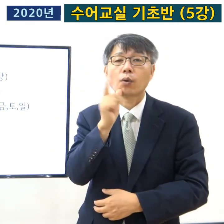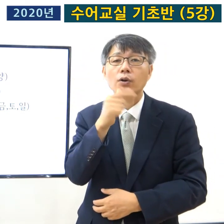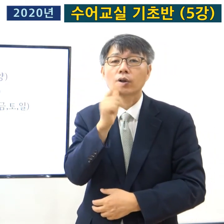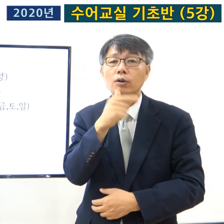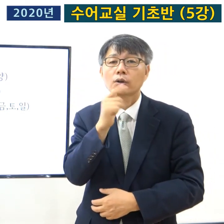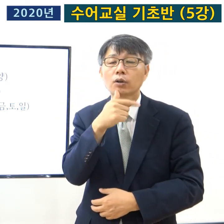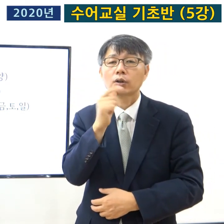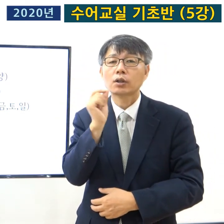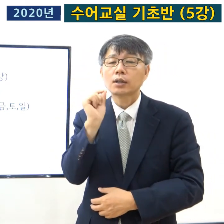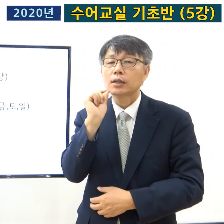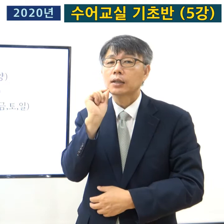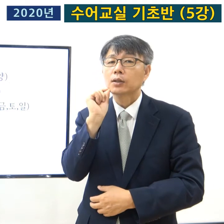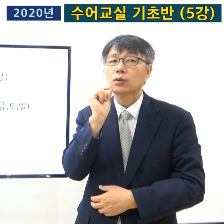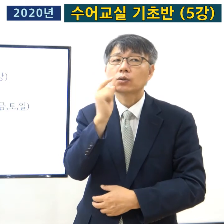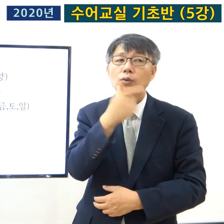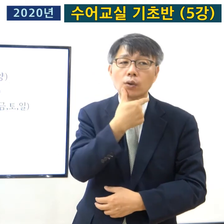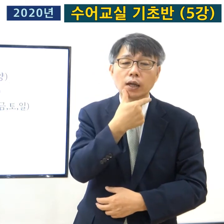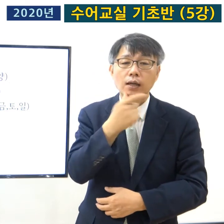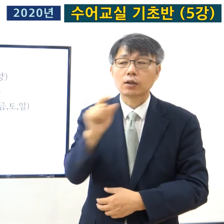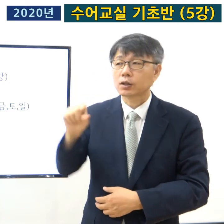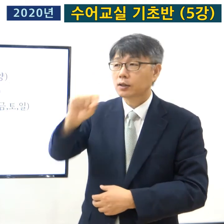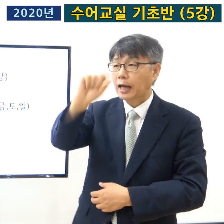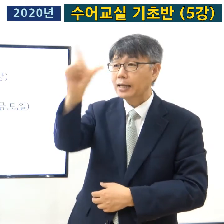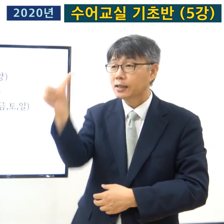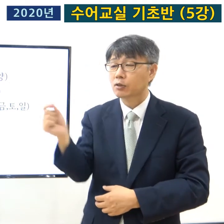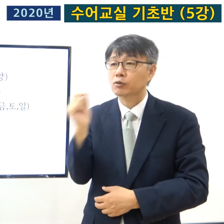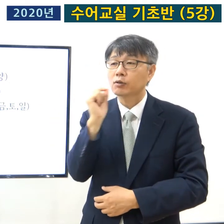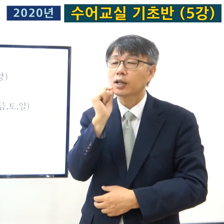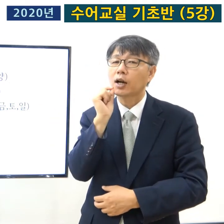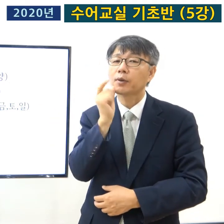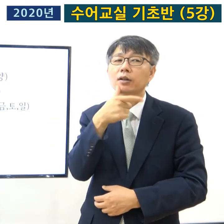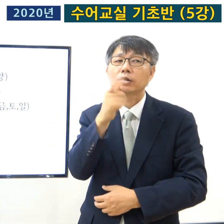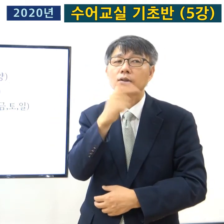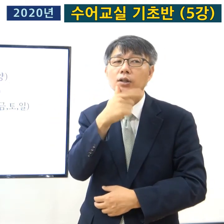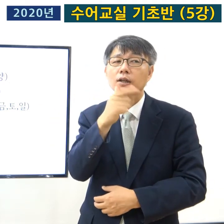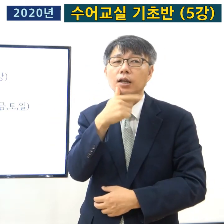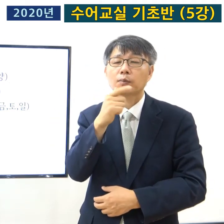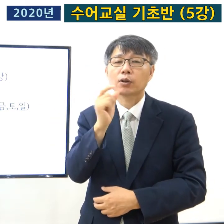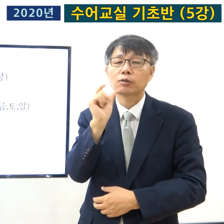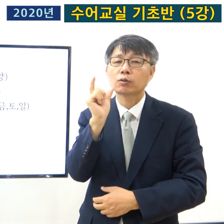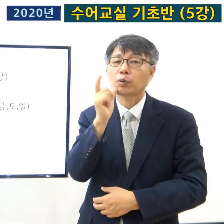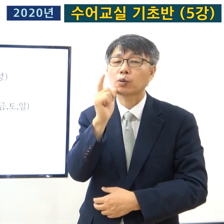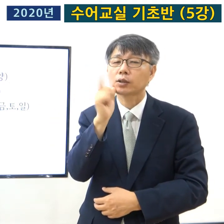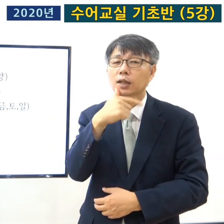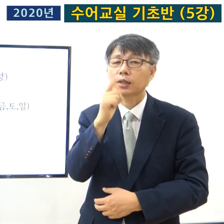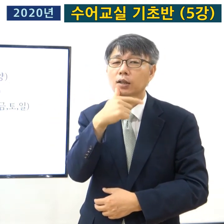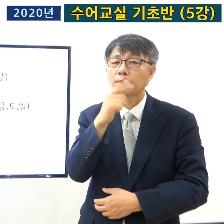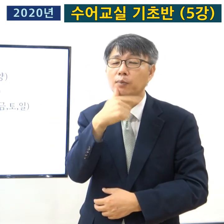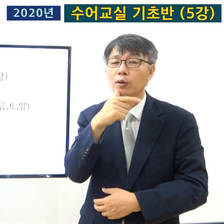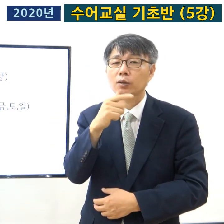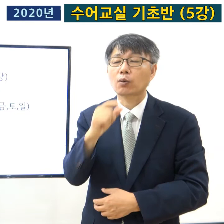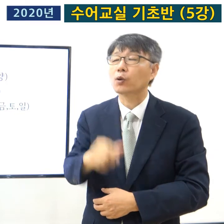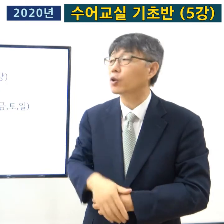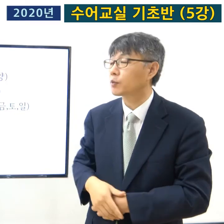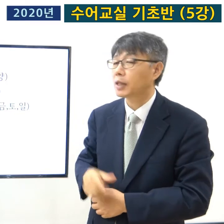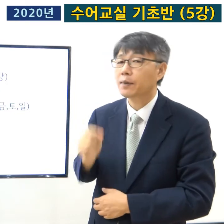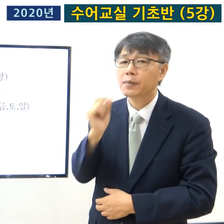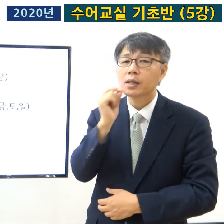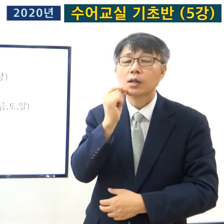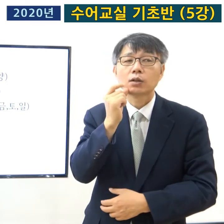월요일 이렇게 여기서 달을 그려준다고 생각하면 이렇게 표현하고 보통은 이렇게만 표현해도 월요일입니다. 여기